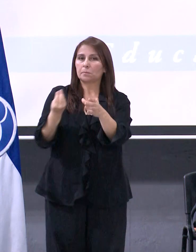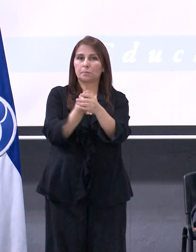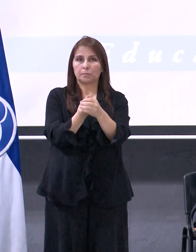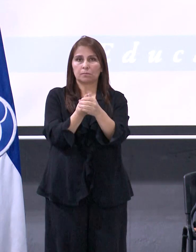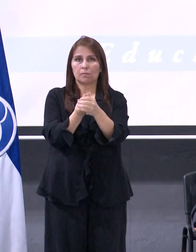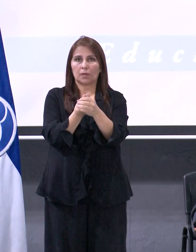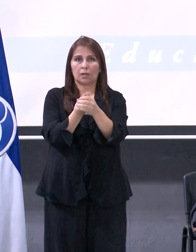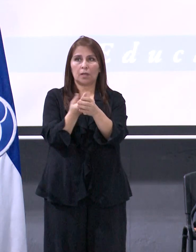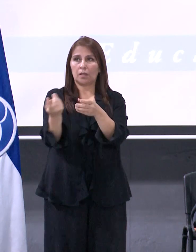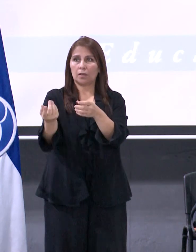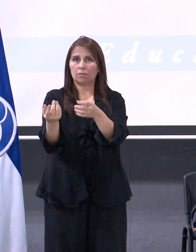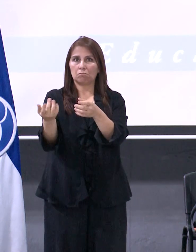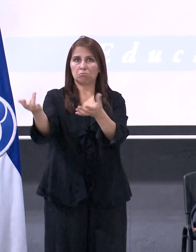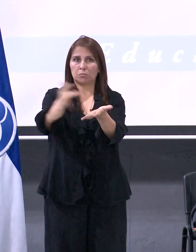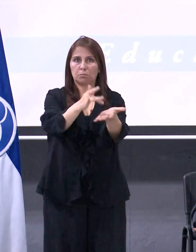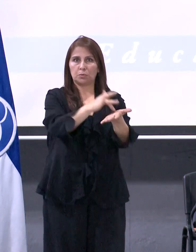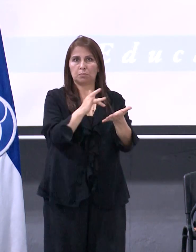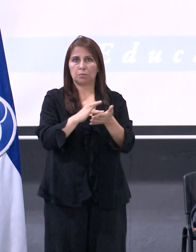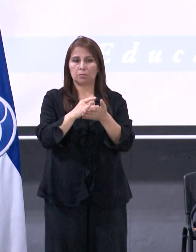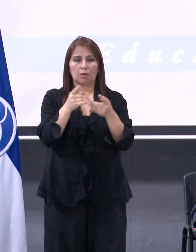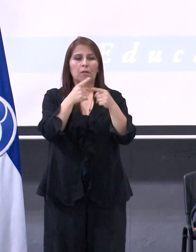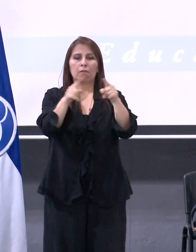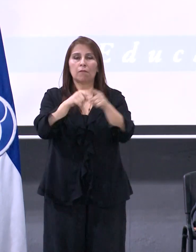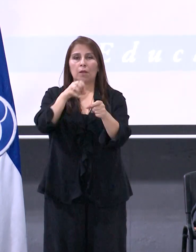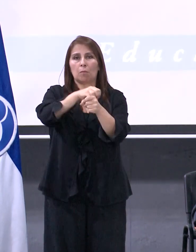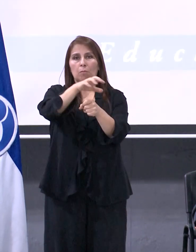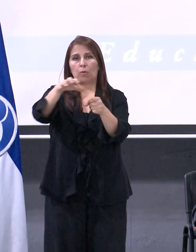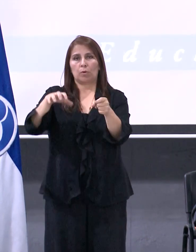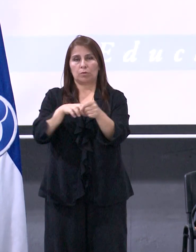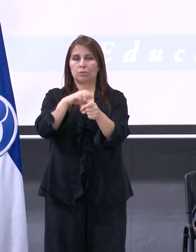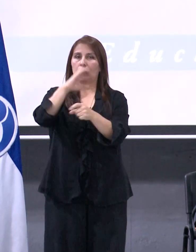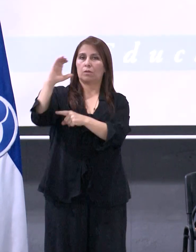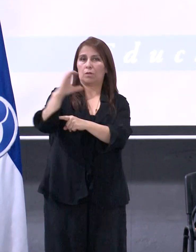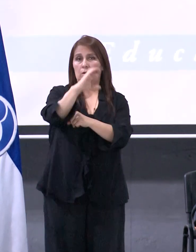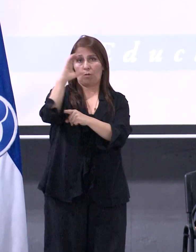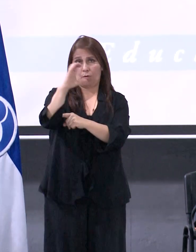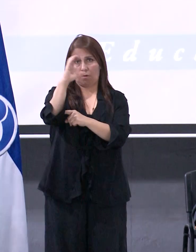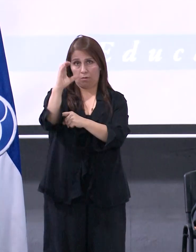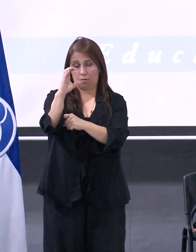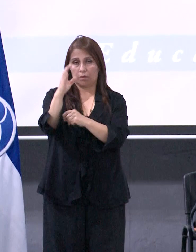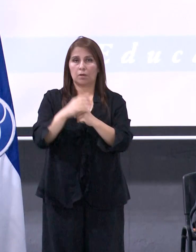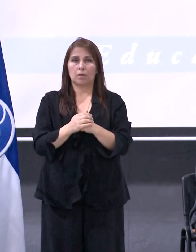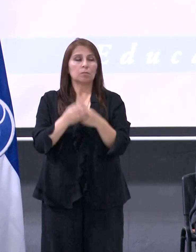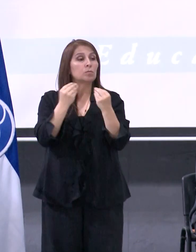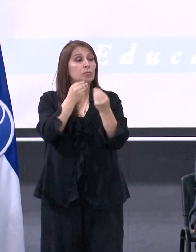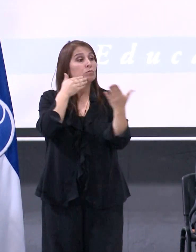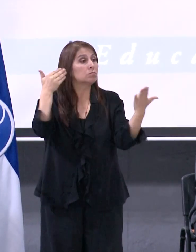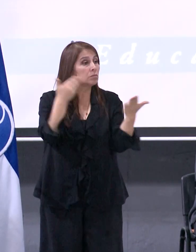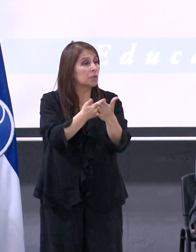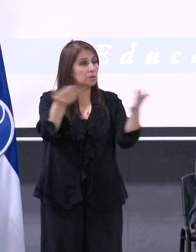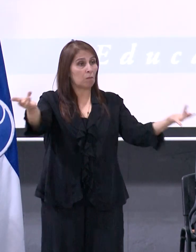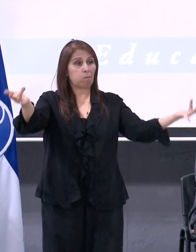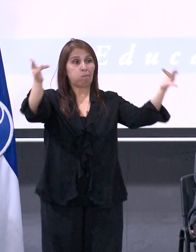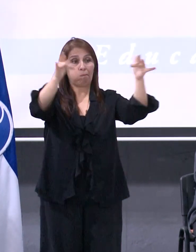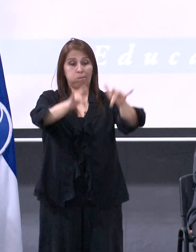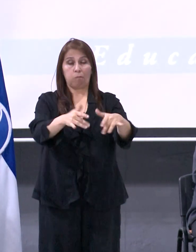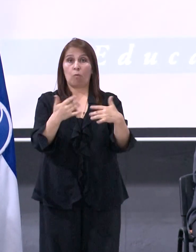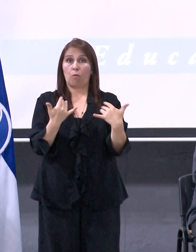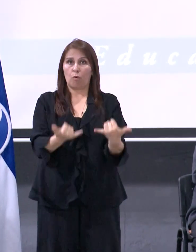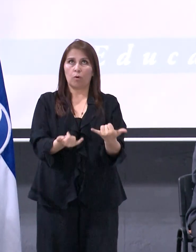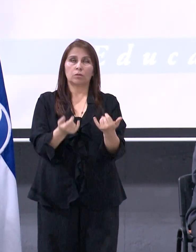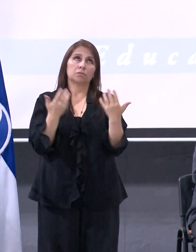de nuestro país muchísimas gracias por estar aquí que podamos celebrar